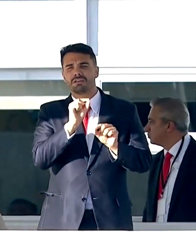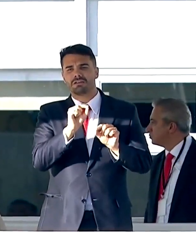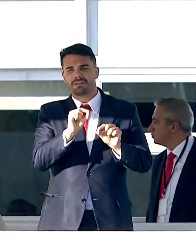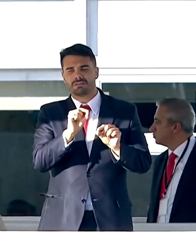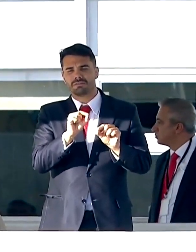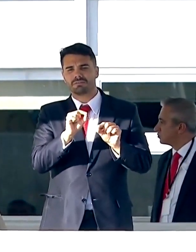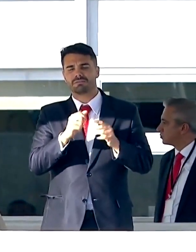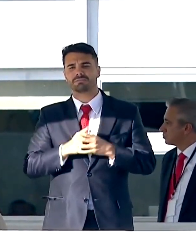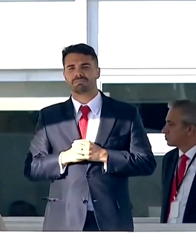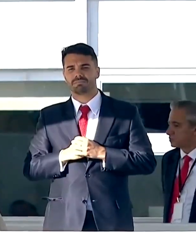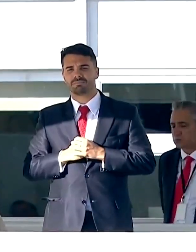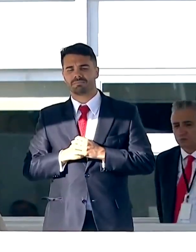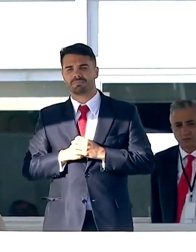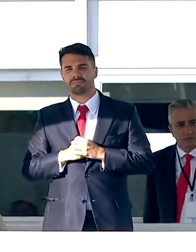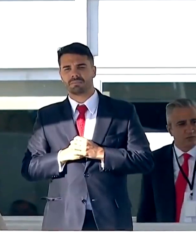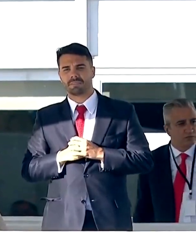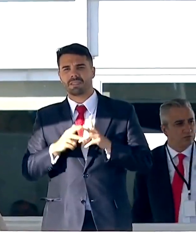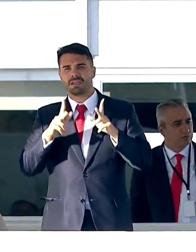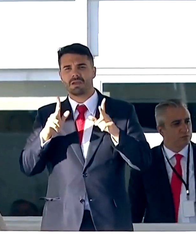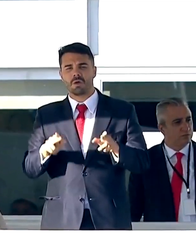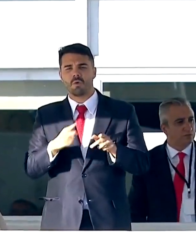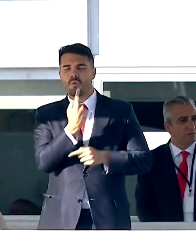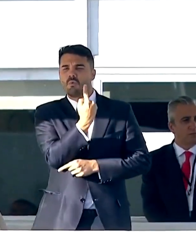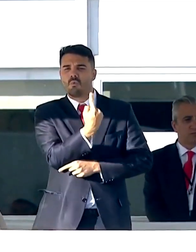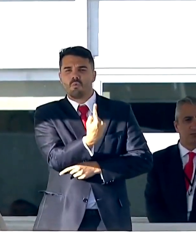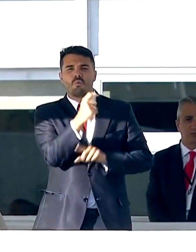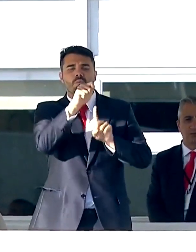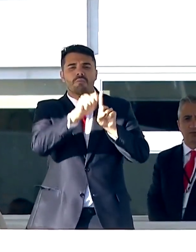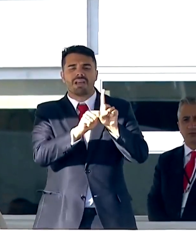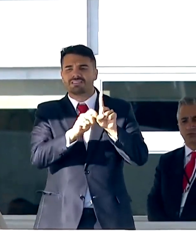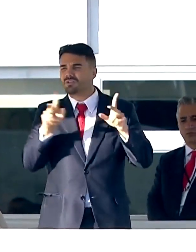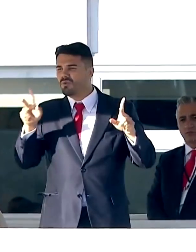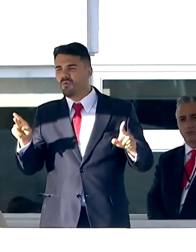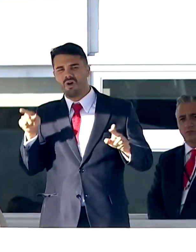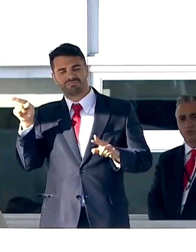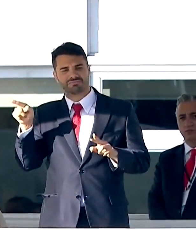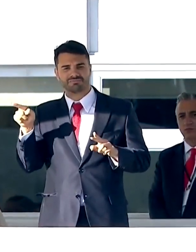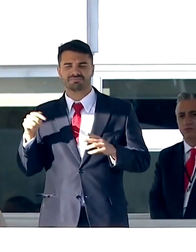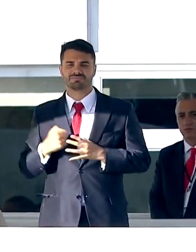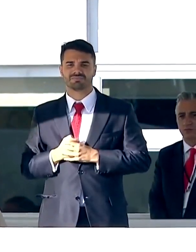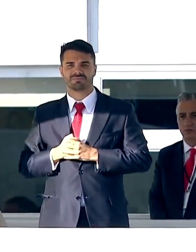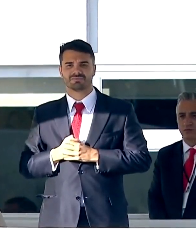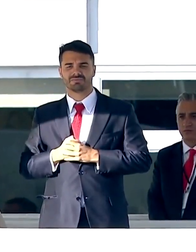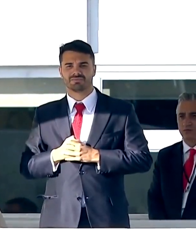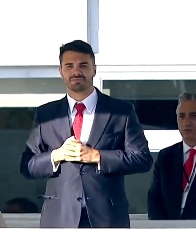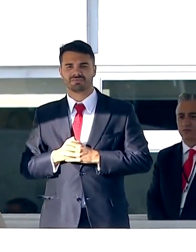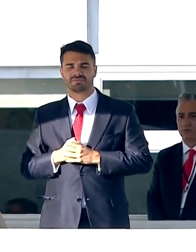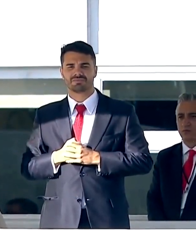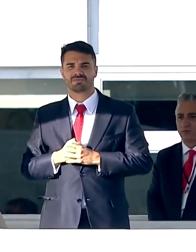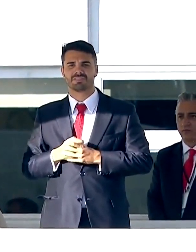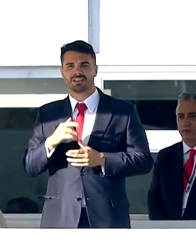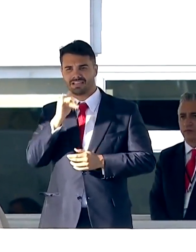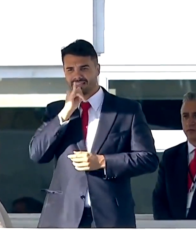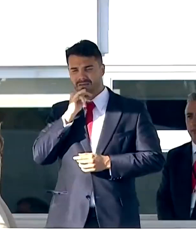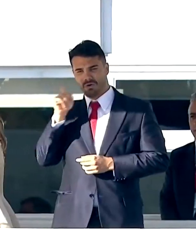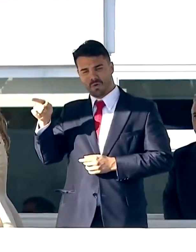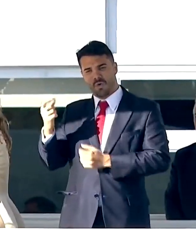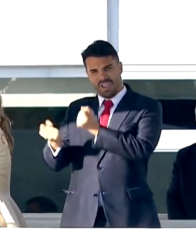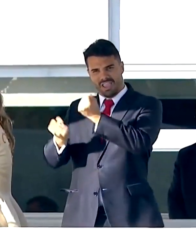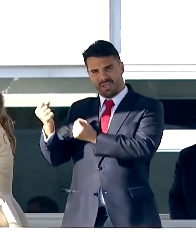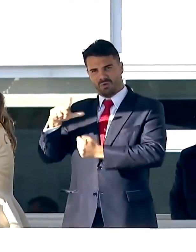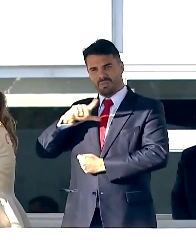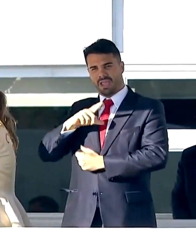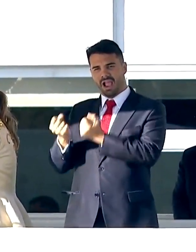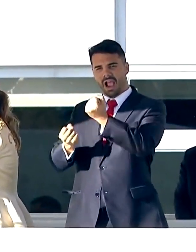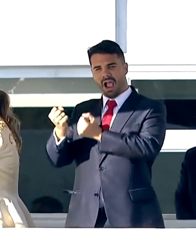super rico recebe em um único mês. E não adianta subir o vidro do automóvel de luxo para